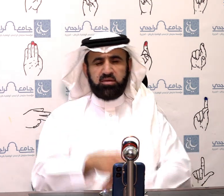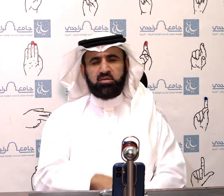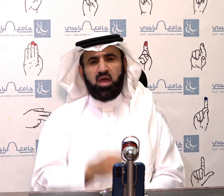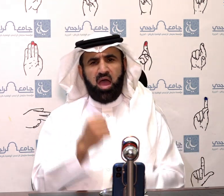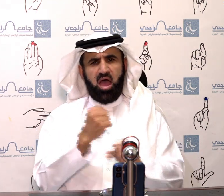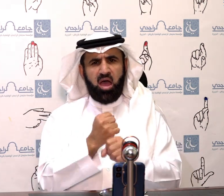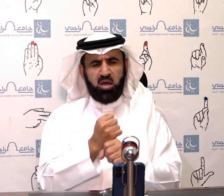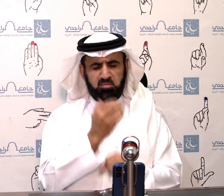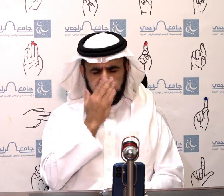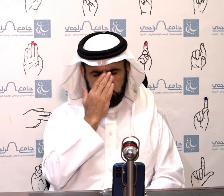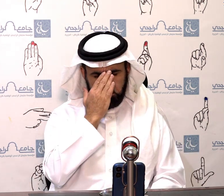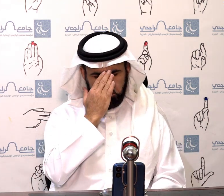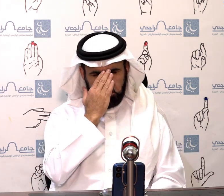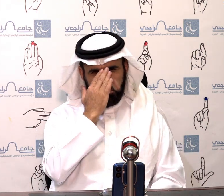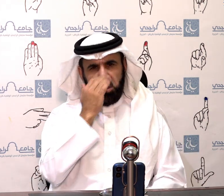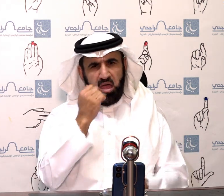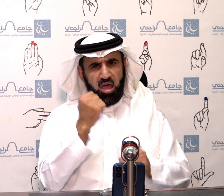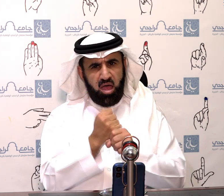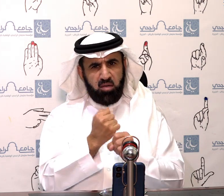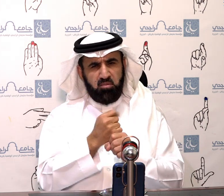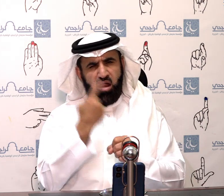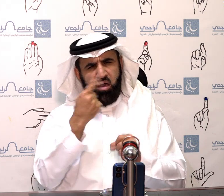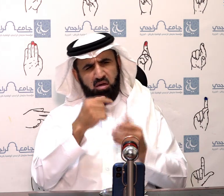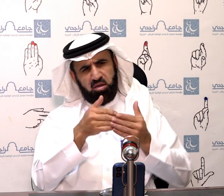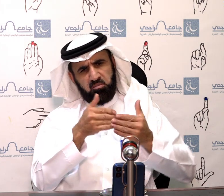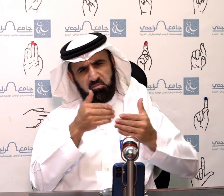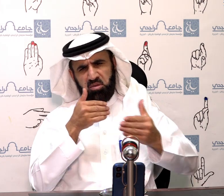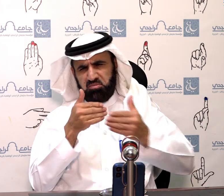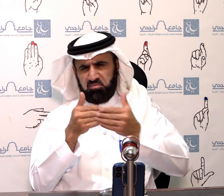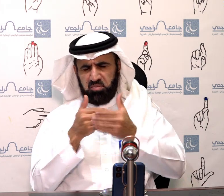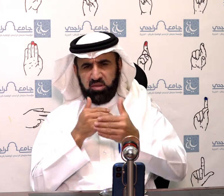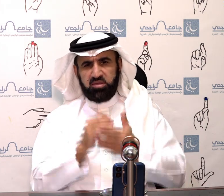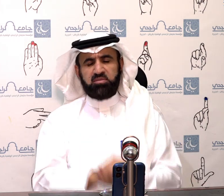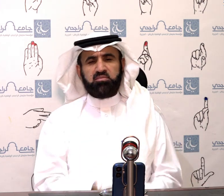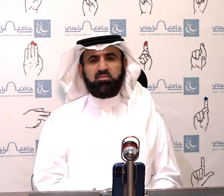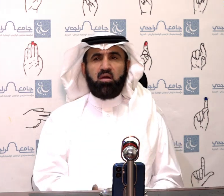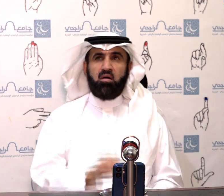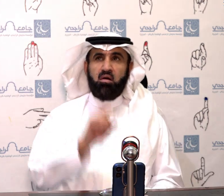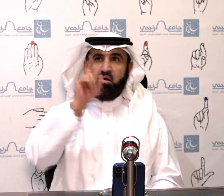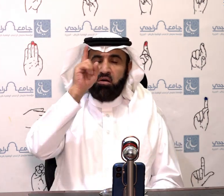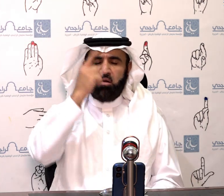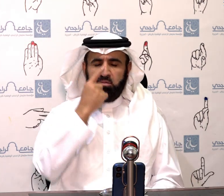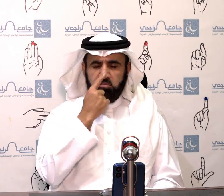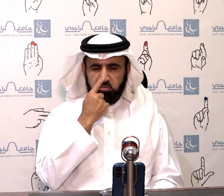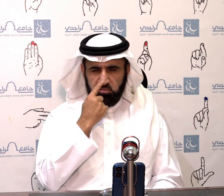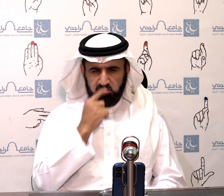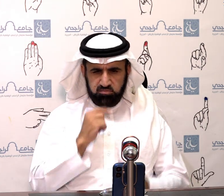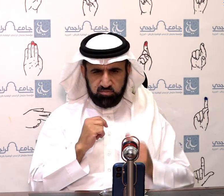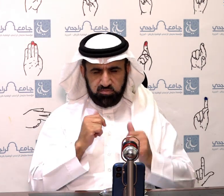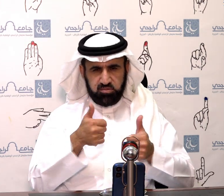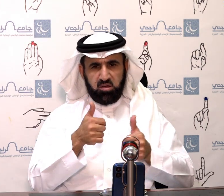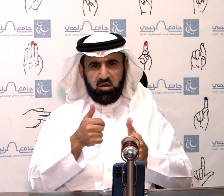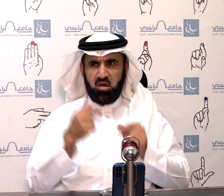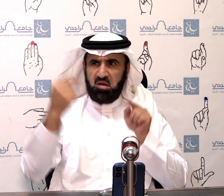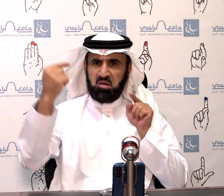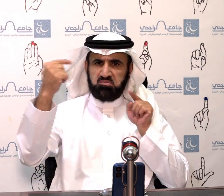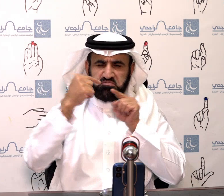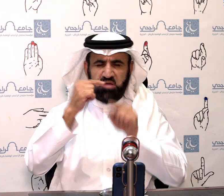الطاعات واجتناب المعاصي، بأن يطاع الله عز وجل فلا يعصى، ويذكر